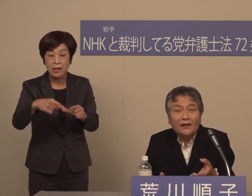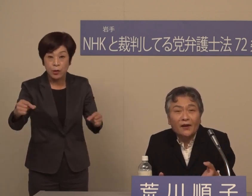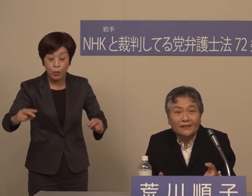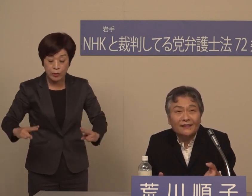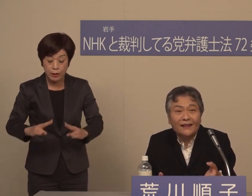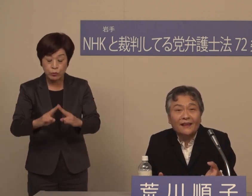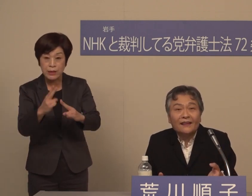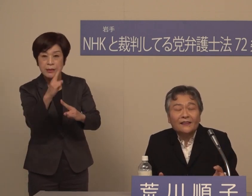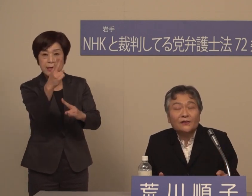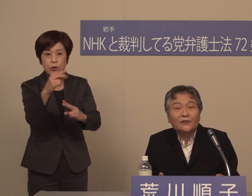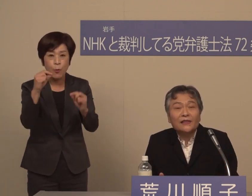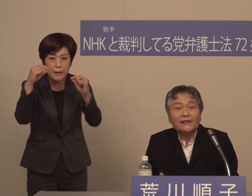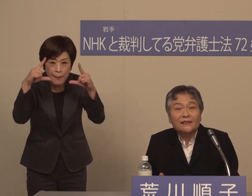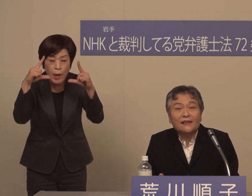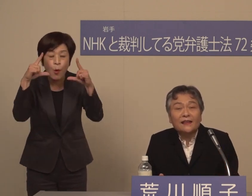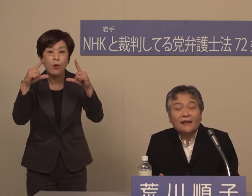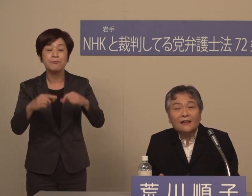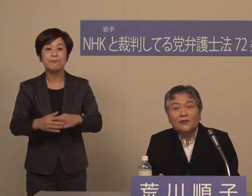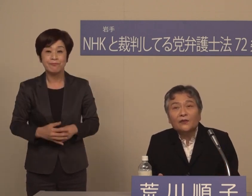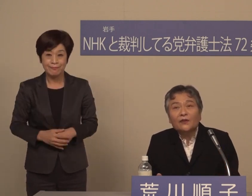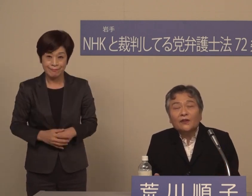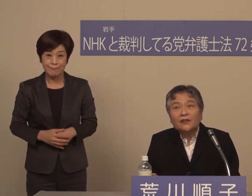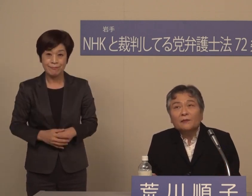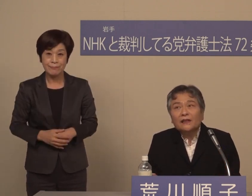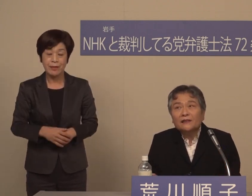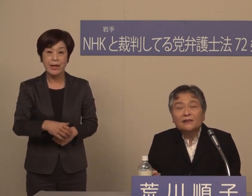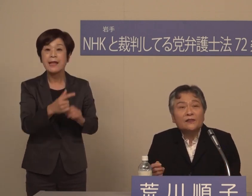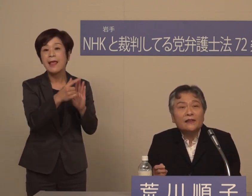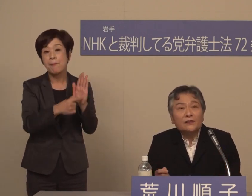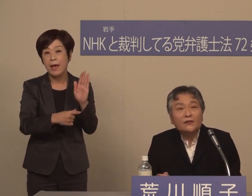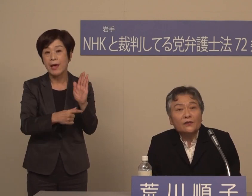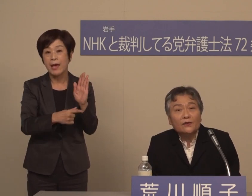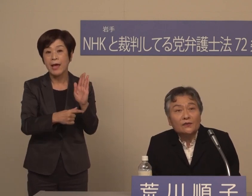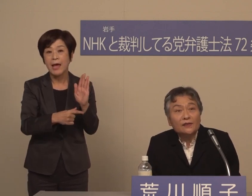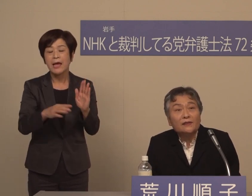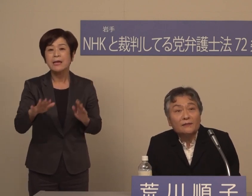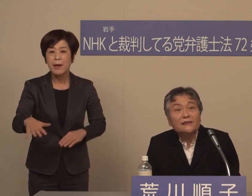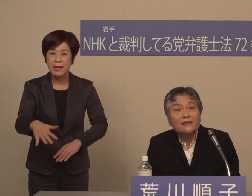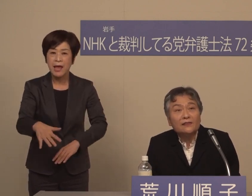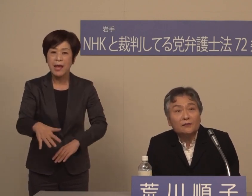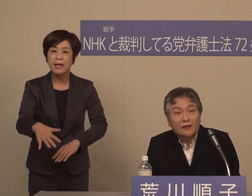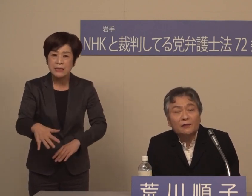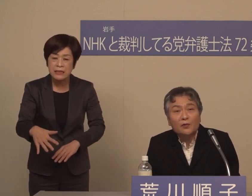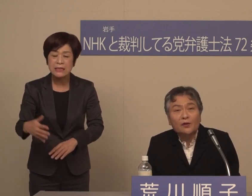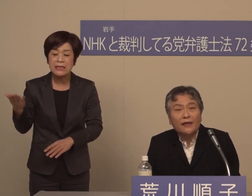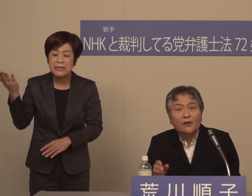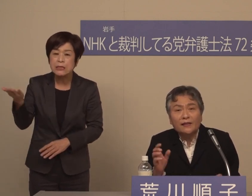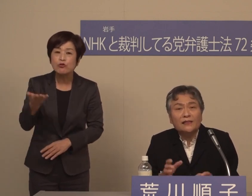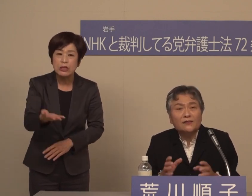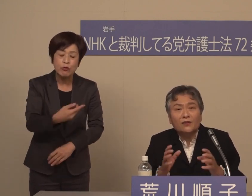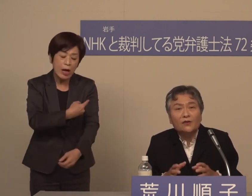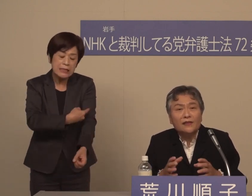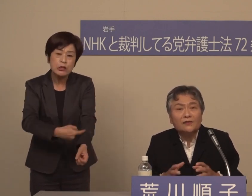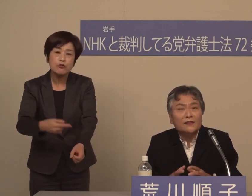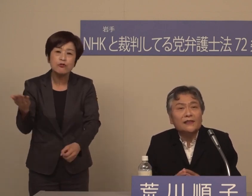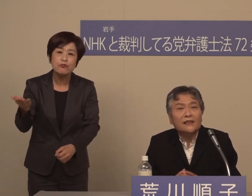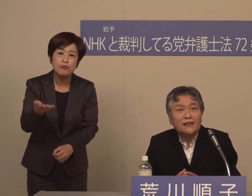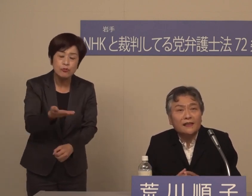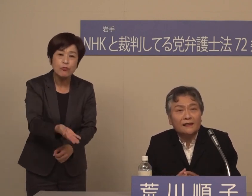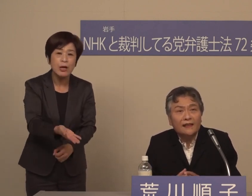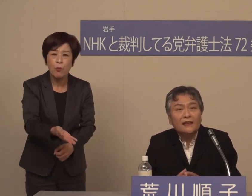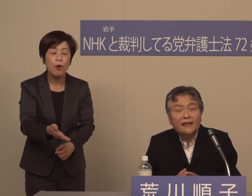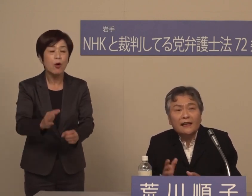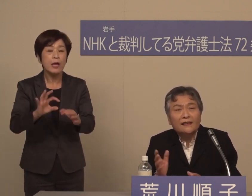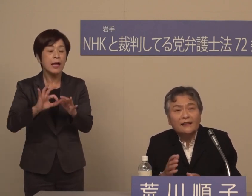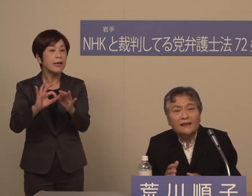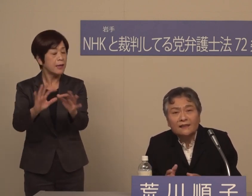目覚めローってそういう感じであの今ねじ子がどうのこうのって言ってますけれどもねもうきょんけまあ混血の時代